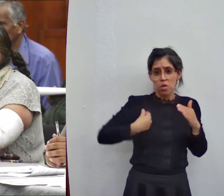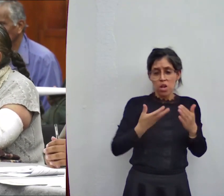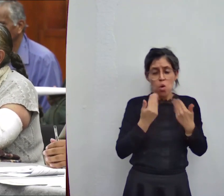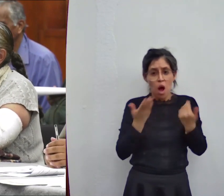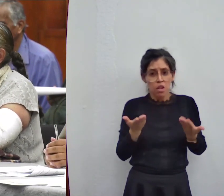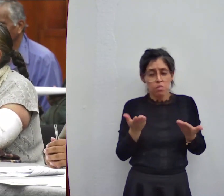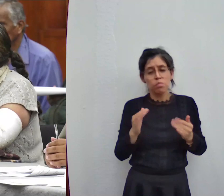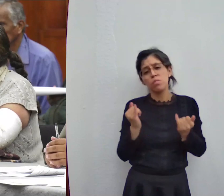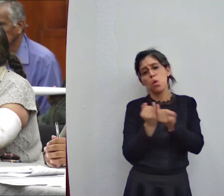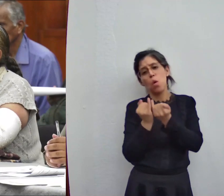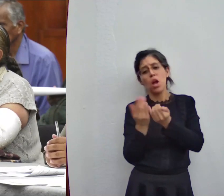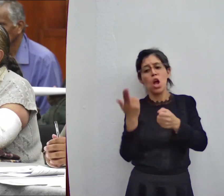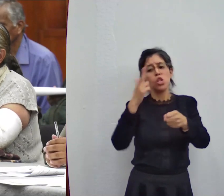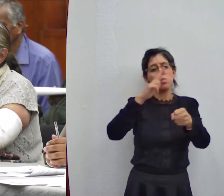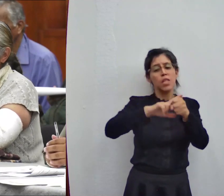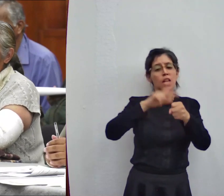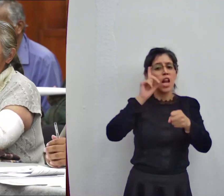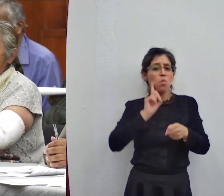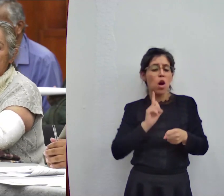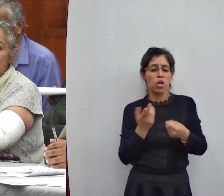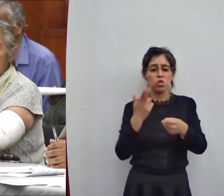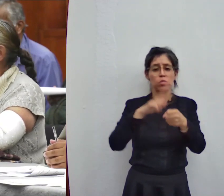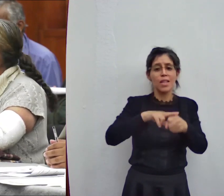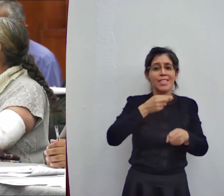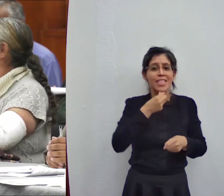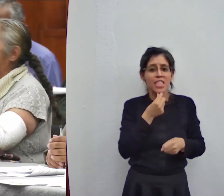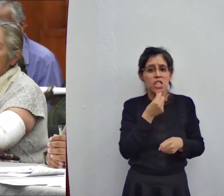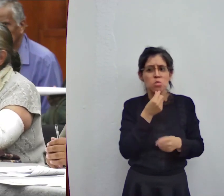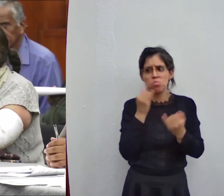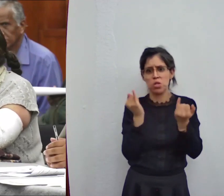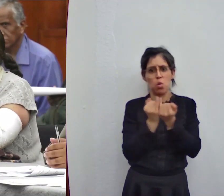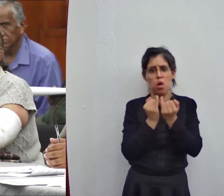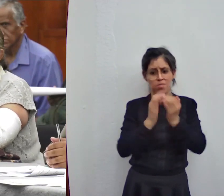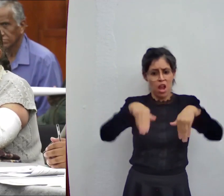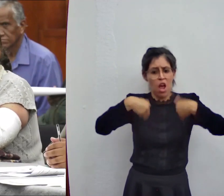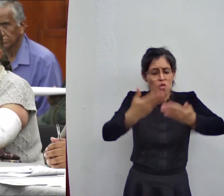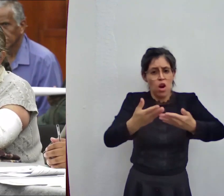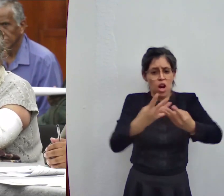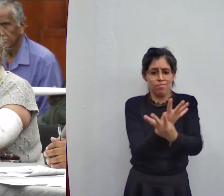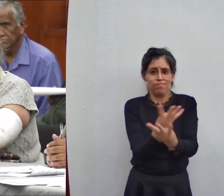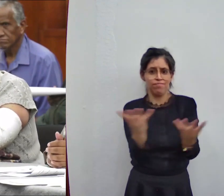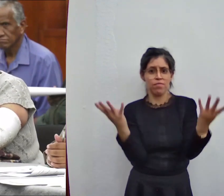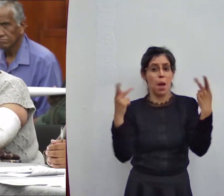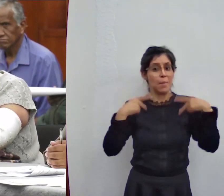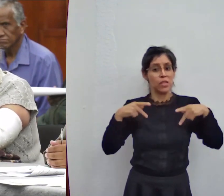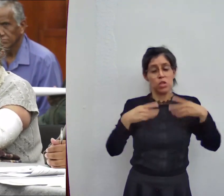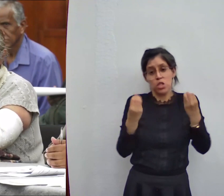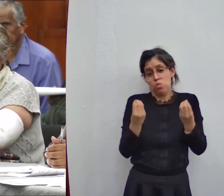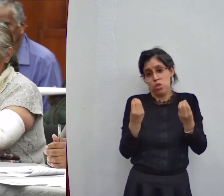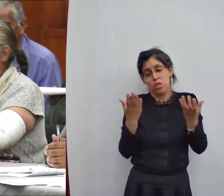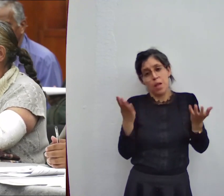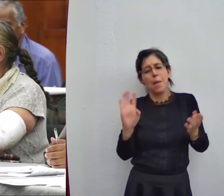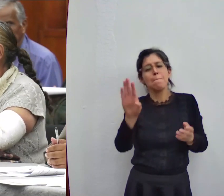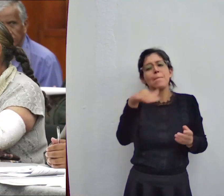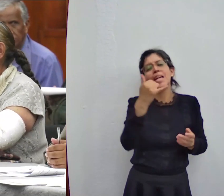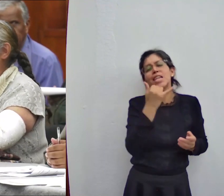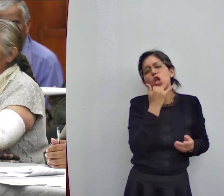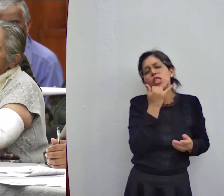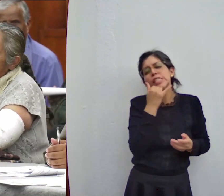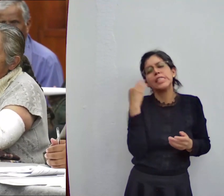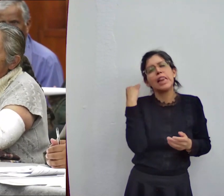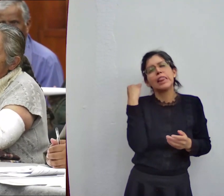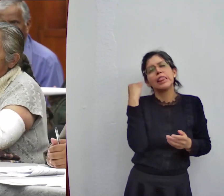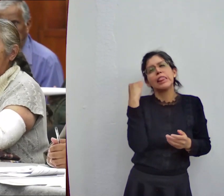de la Mujer, en el Hospital del Niño. Perdón, ya me pasó mi tiempo, disculpen.